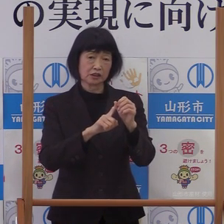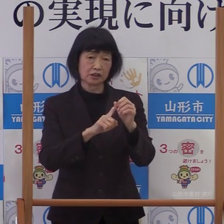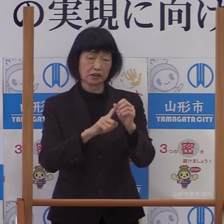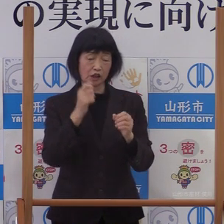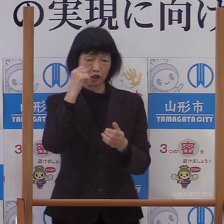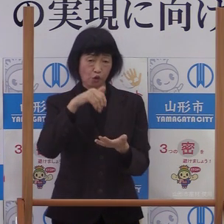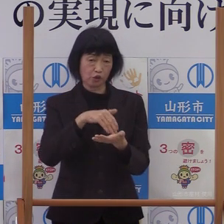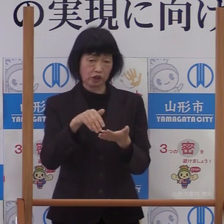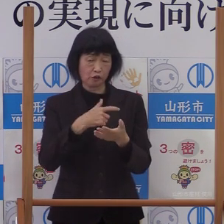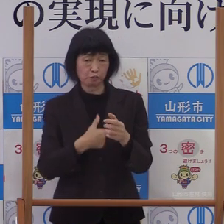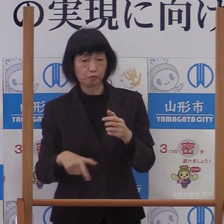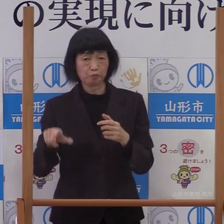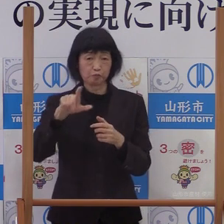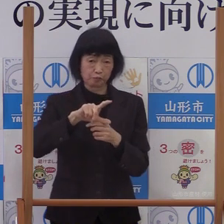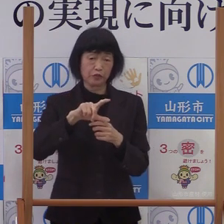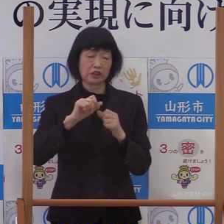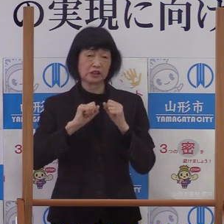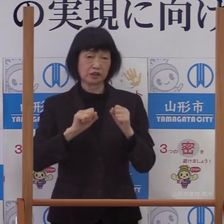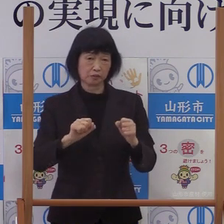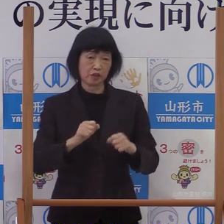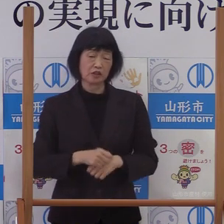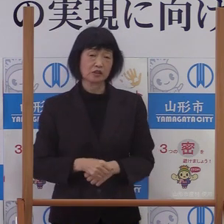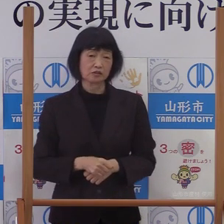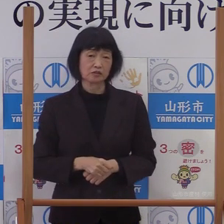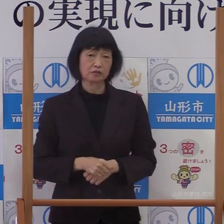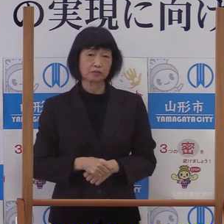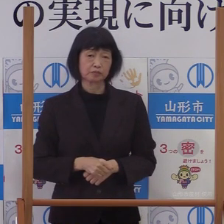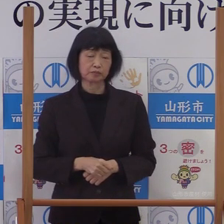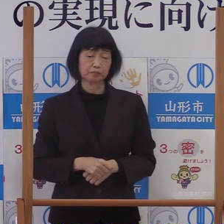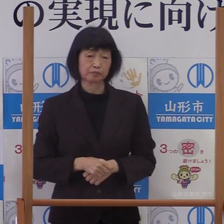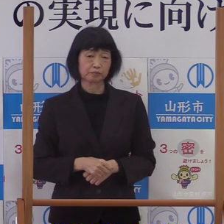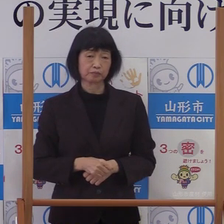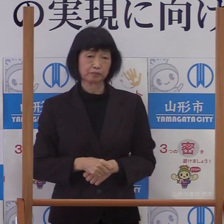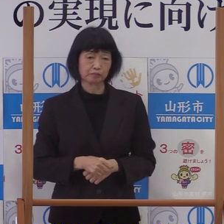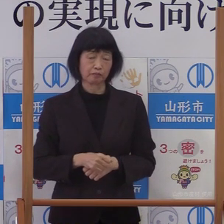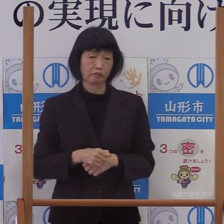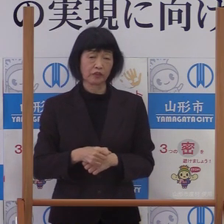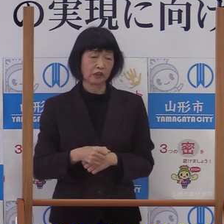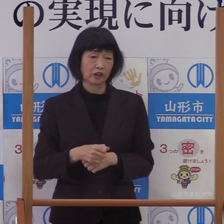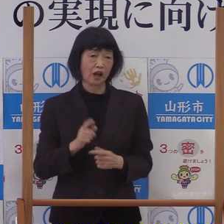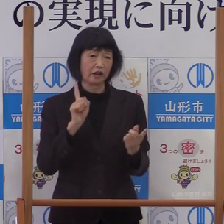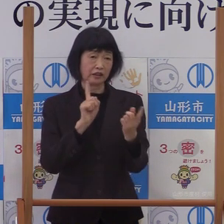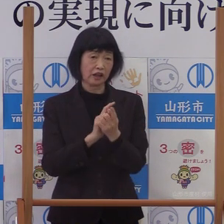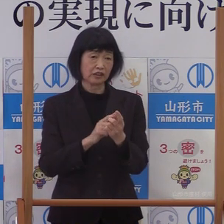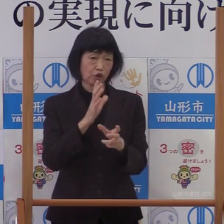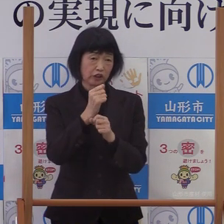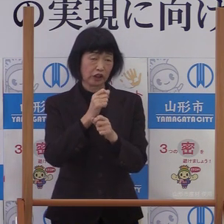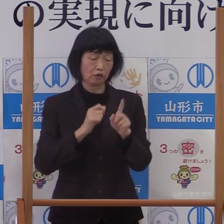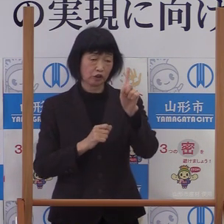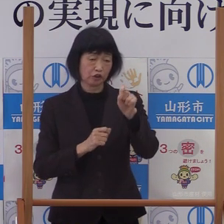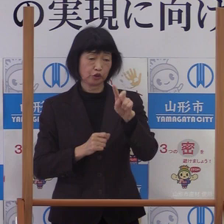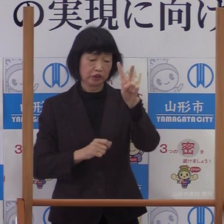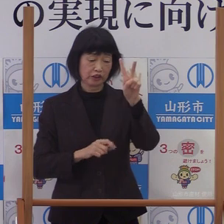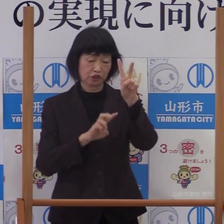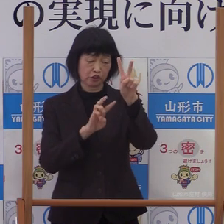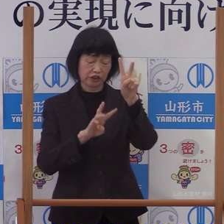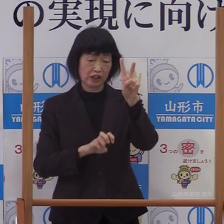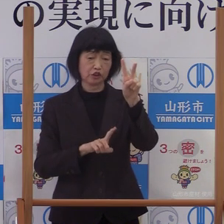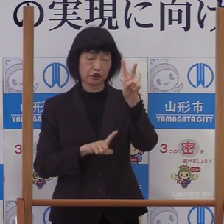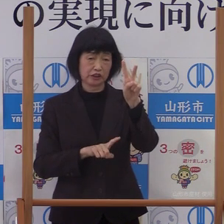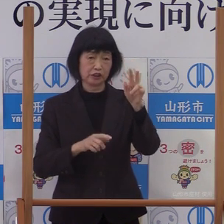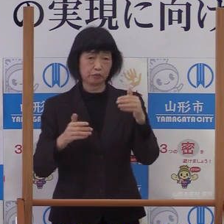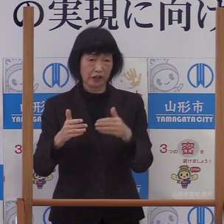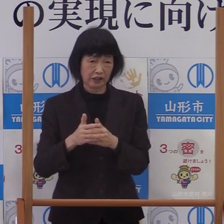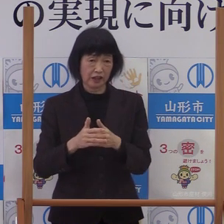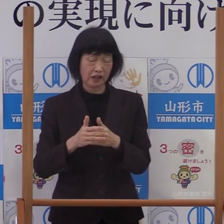予算を増額するものです。なお、補助対象期間は12月31日までとなっており、来年